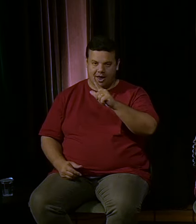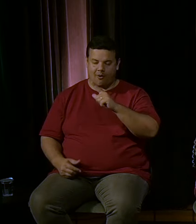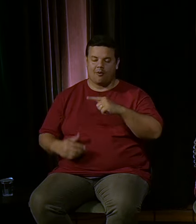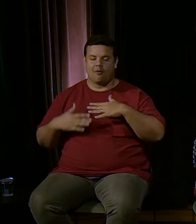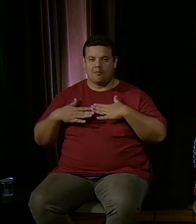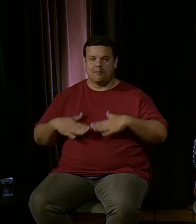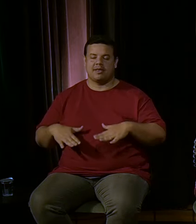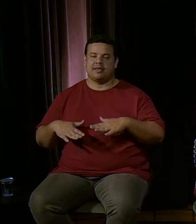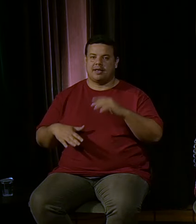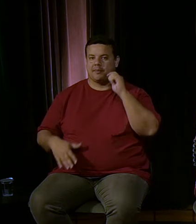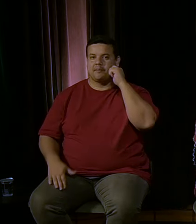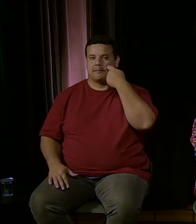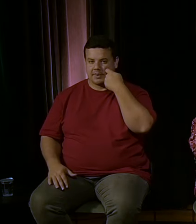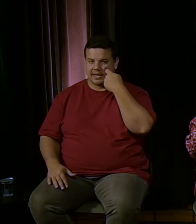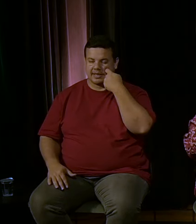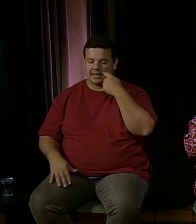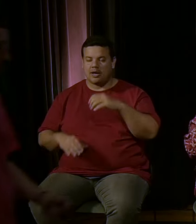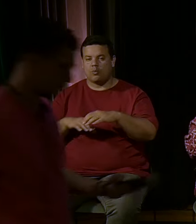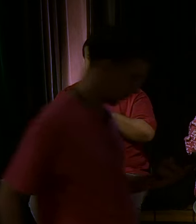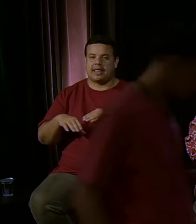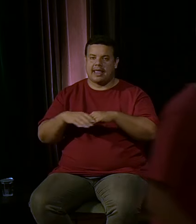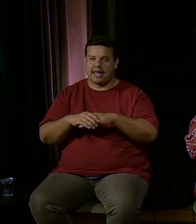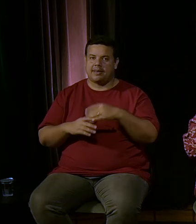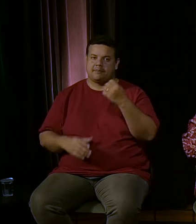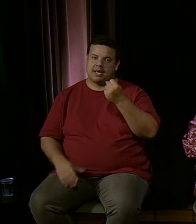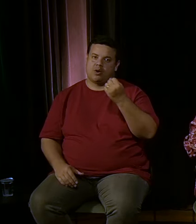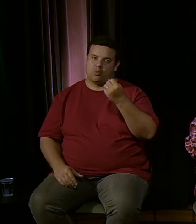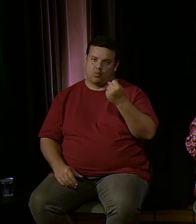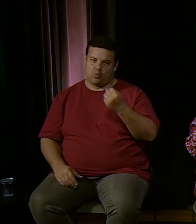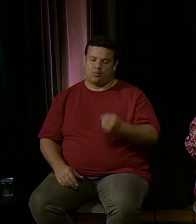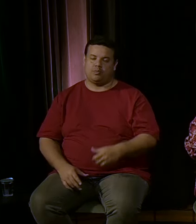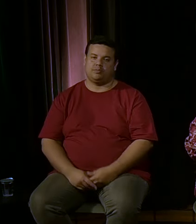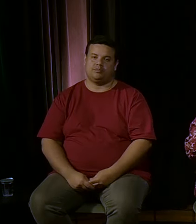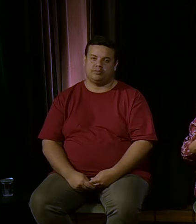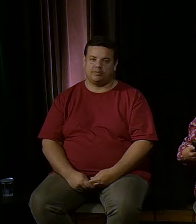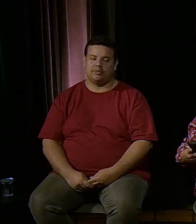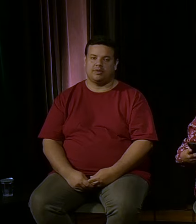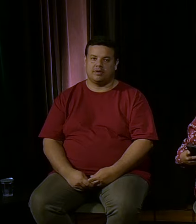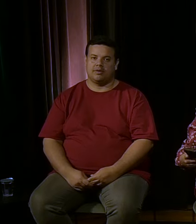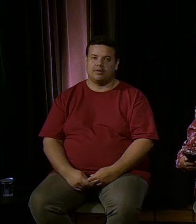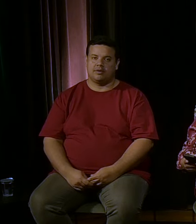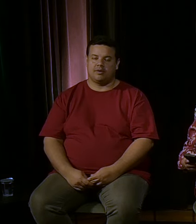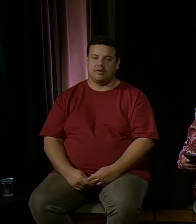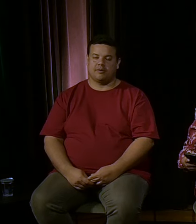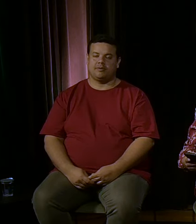um tênis branco. Eu vou aproveitar para